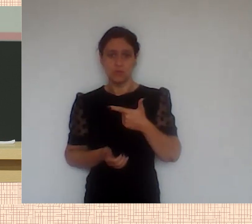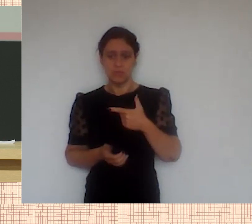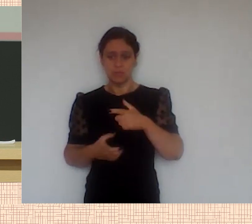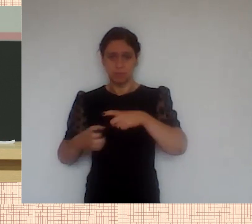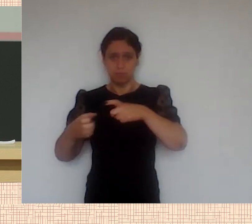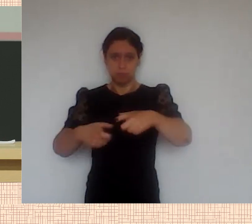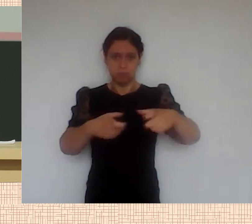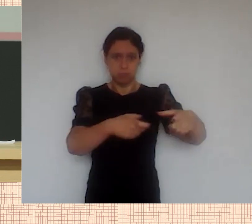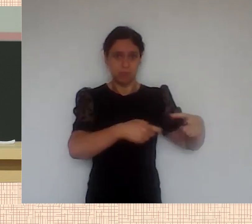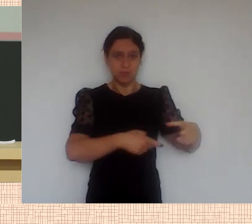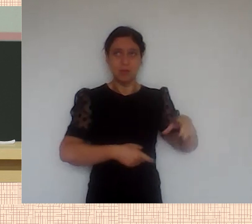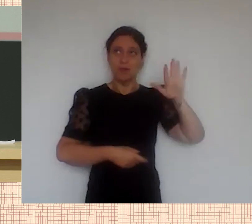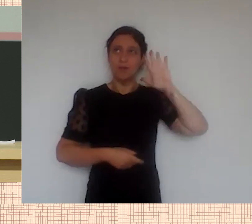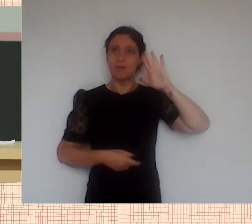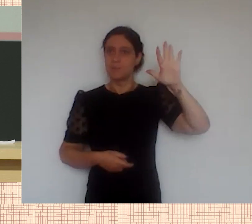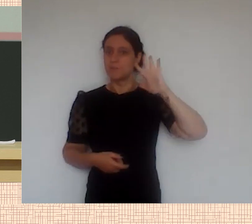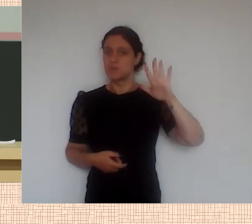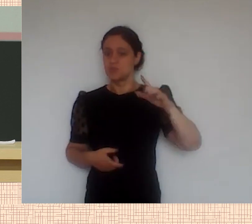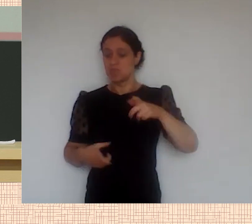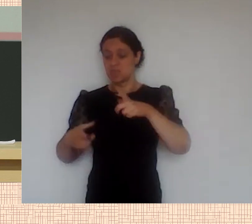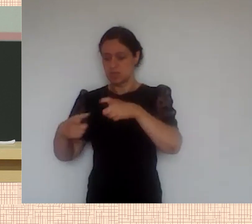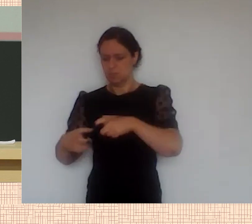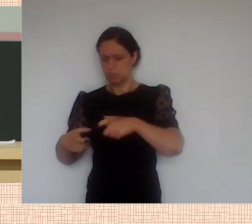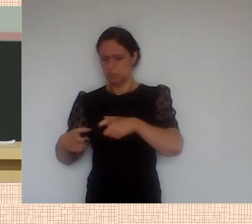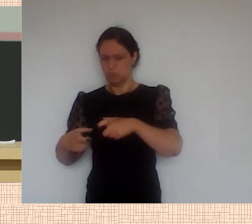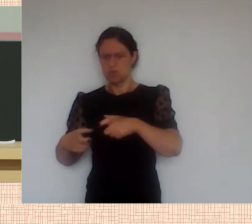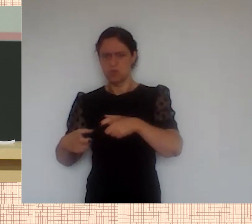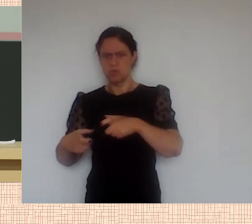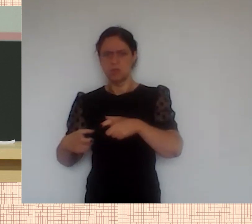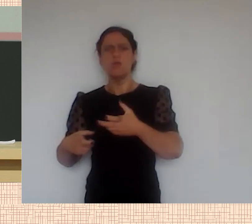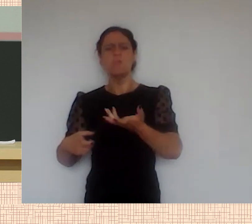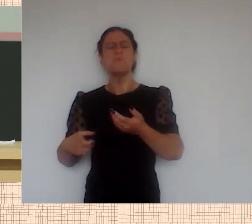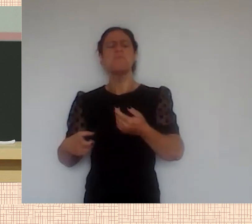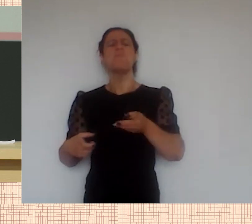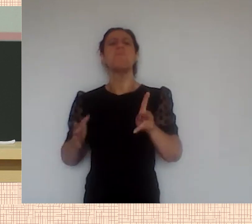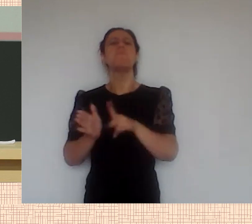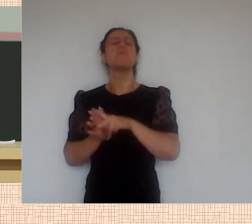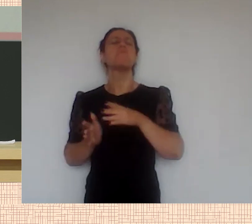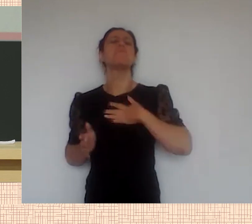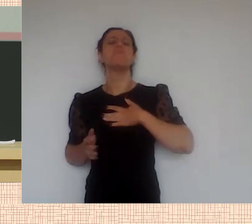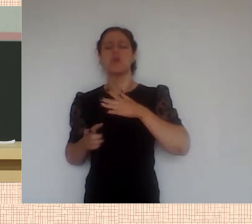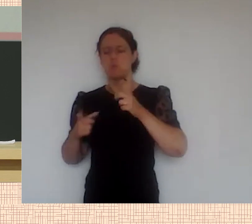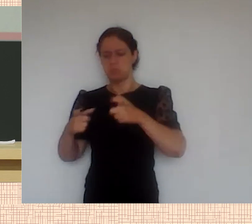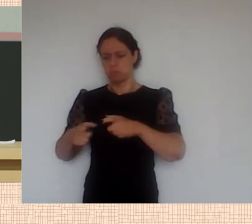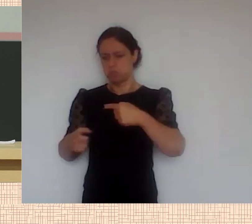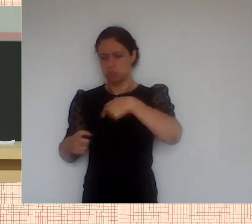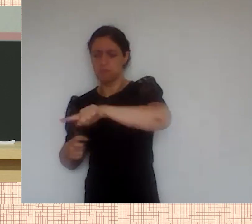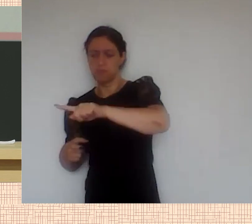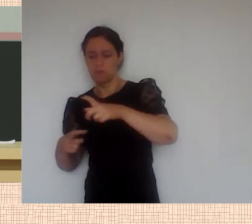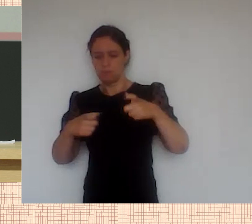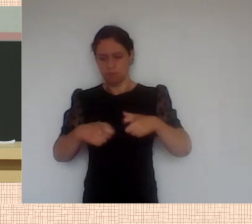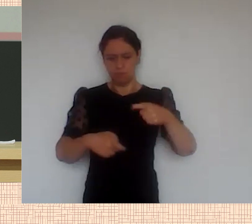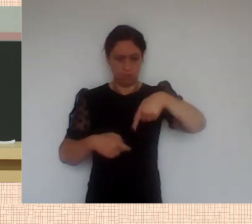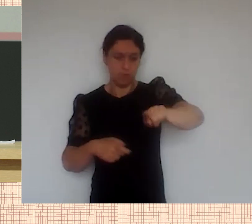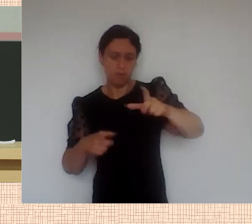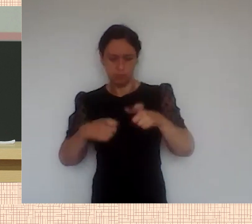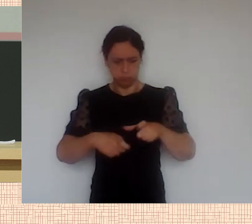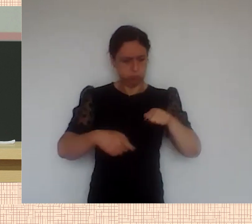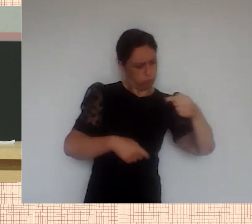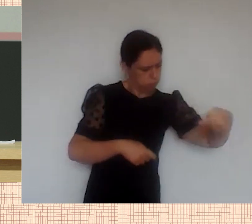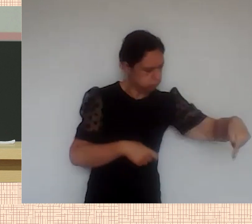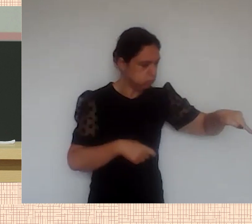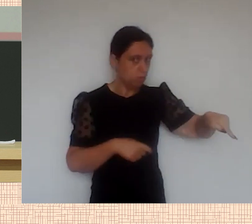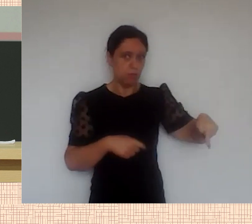direção falar, não, os cabeças dessa tribo, né, vão decidir por conta própria. Nós aqui decidimos.